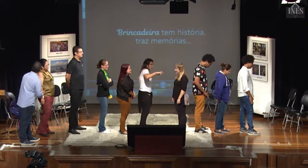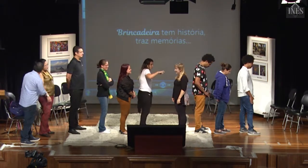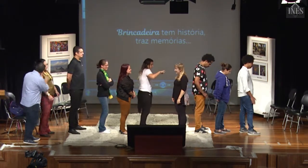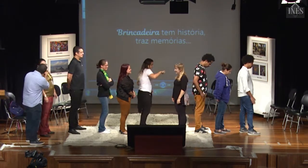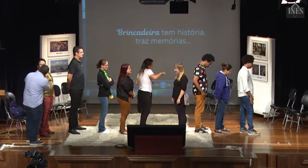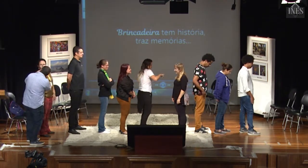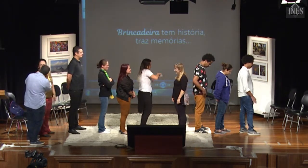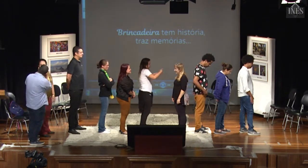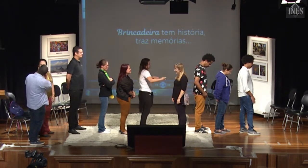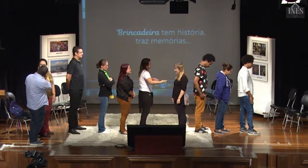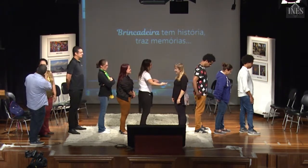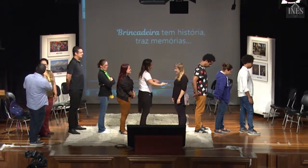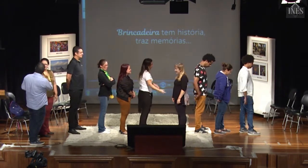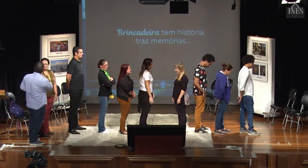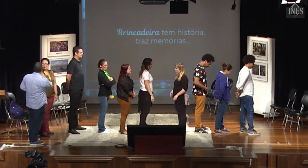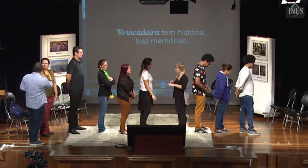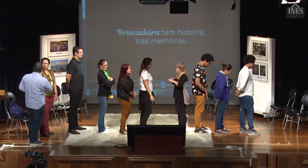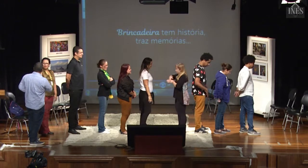Viu o cachorro, tava andando, aí a pessoa caiu.